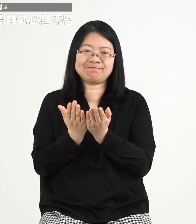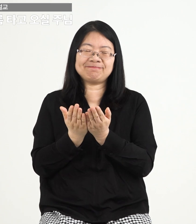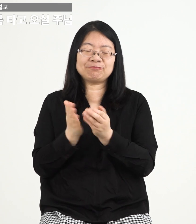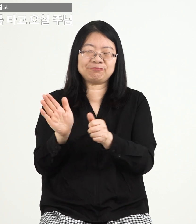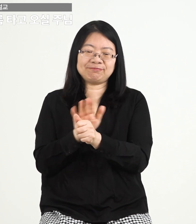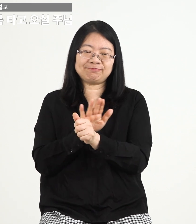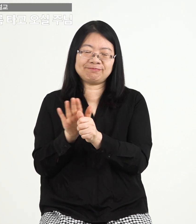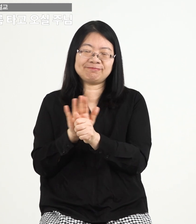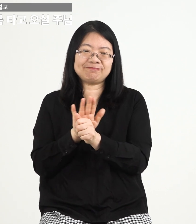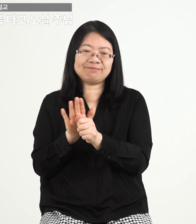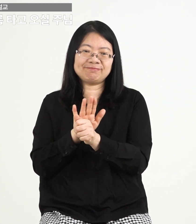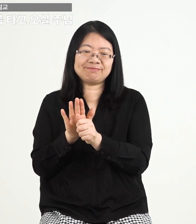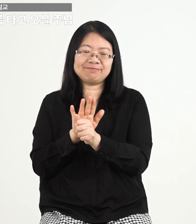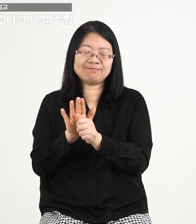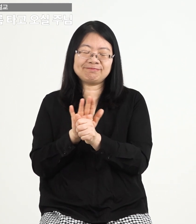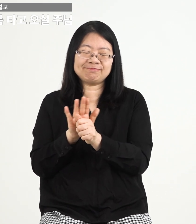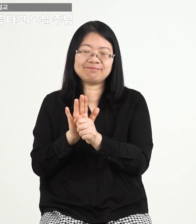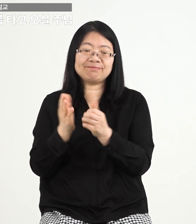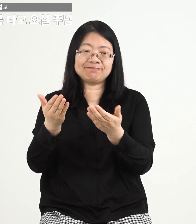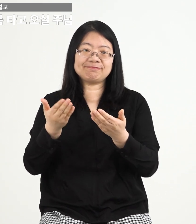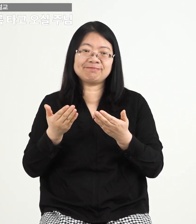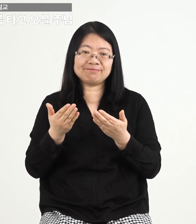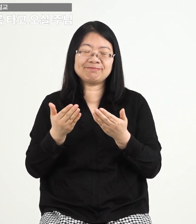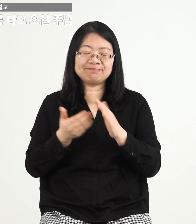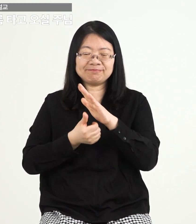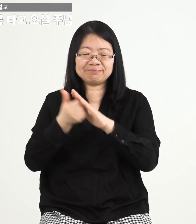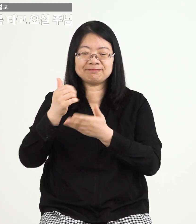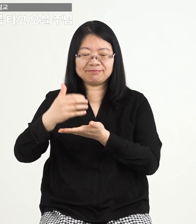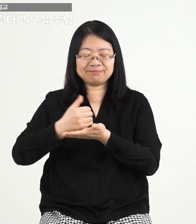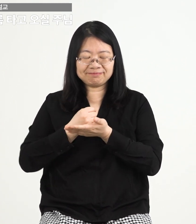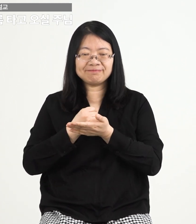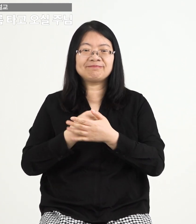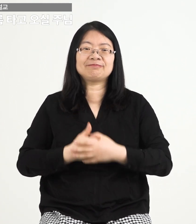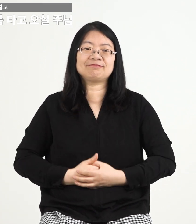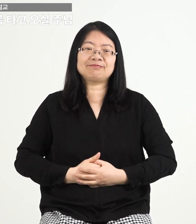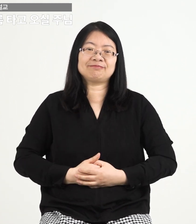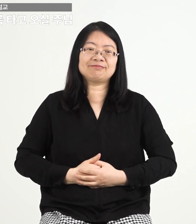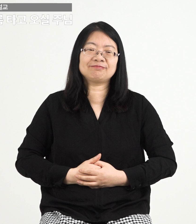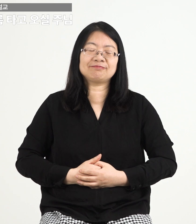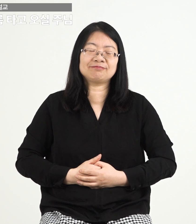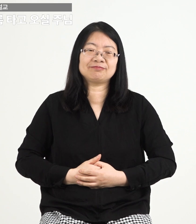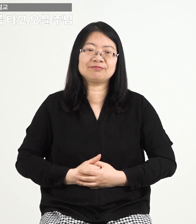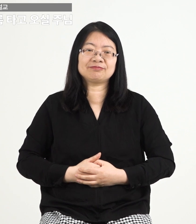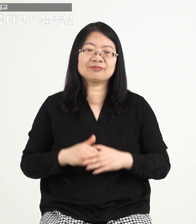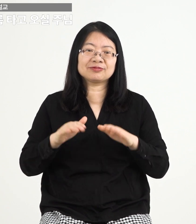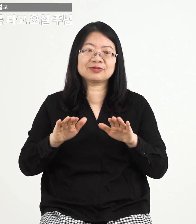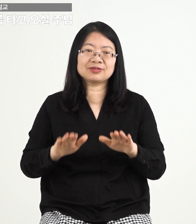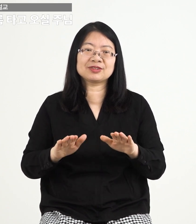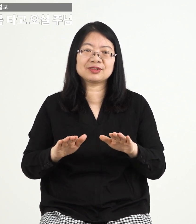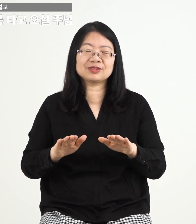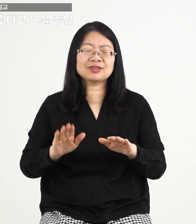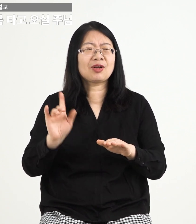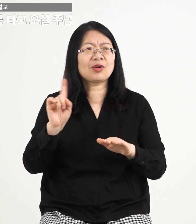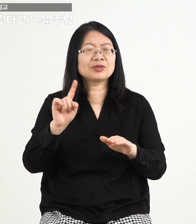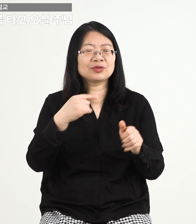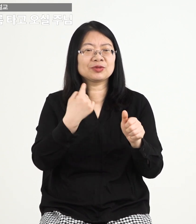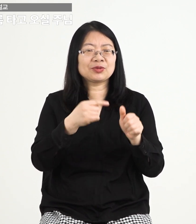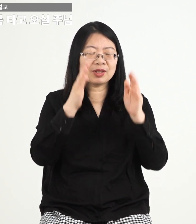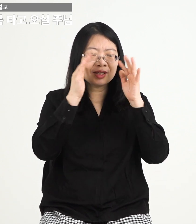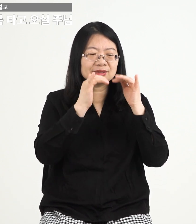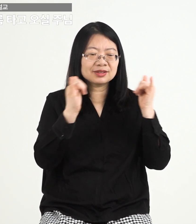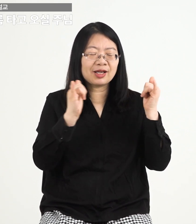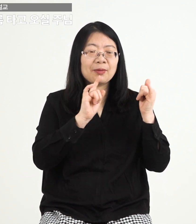격려를 받고 위로를 받고 희망을 갖게 된단 말이에요. 어느 교육학자가 그런